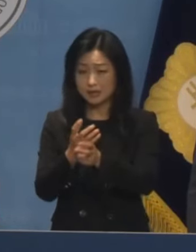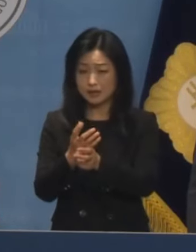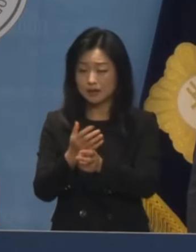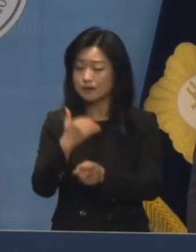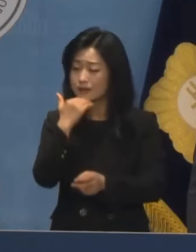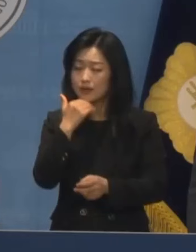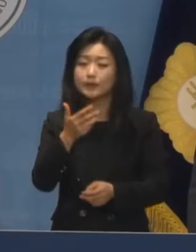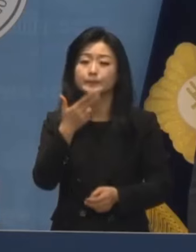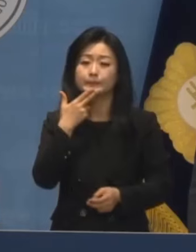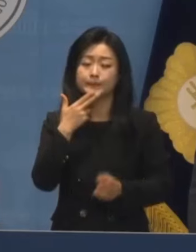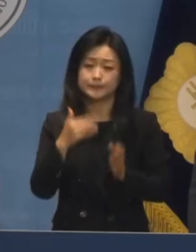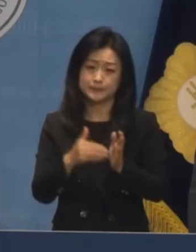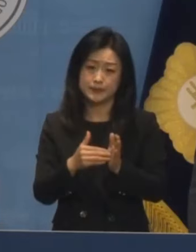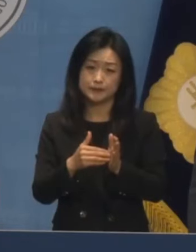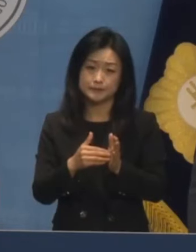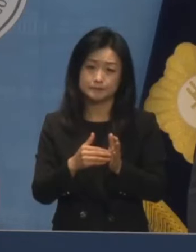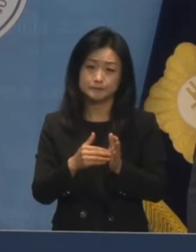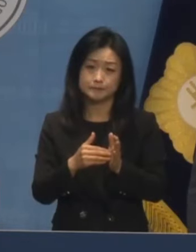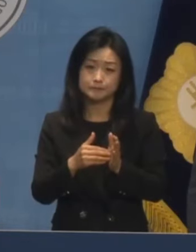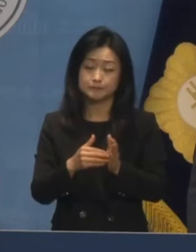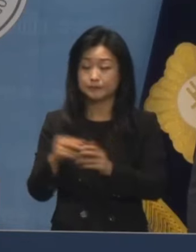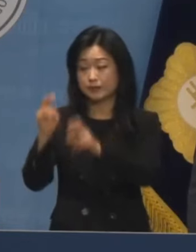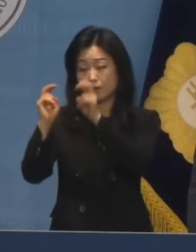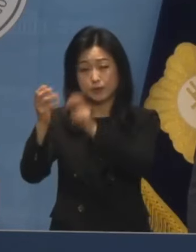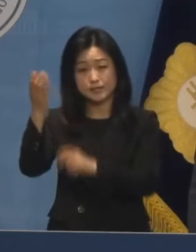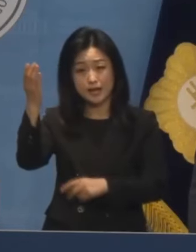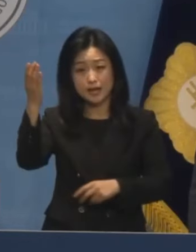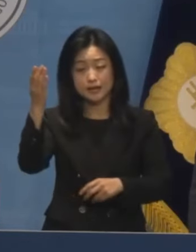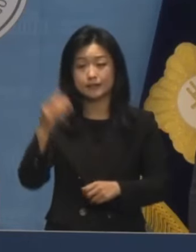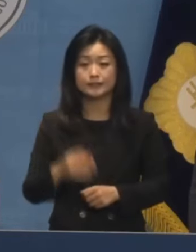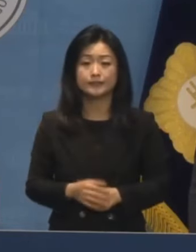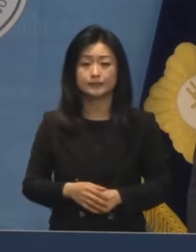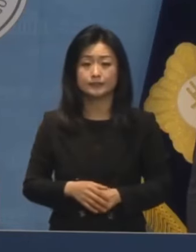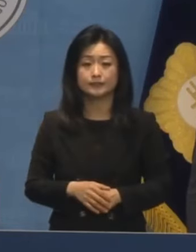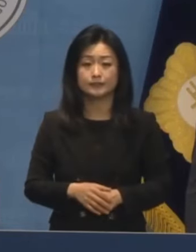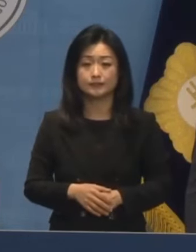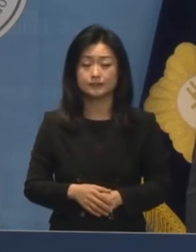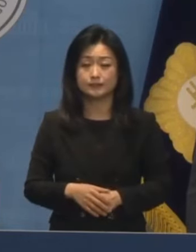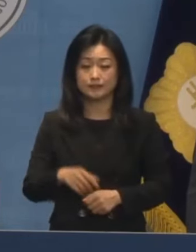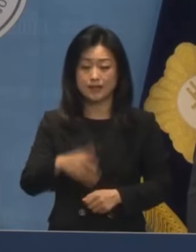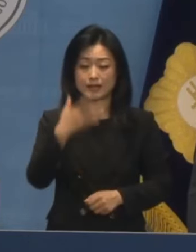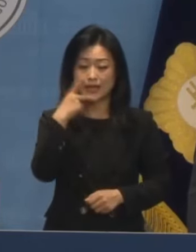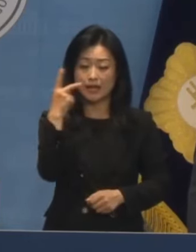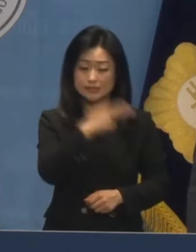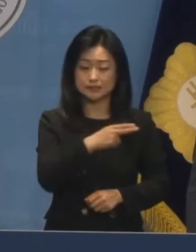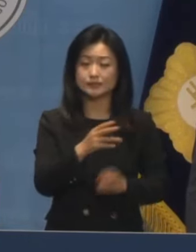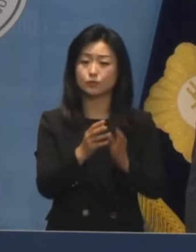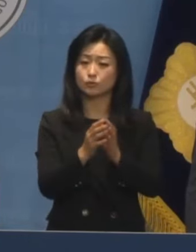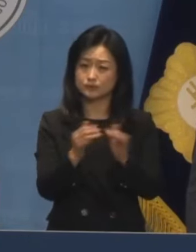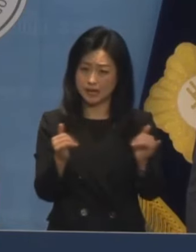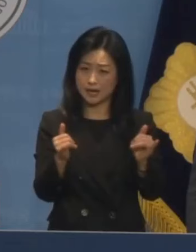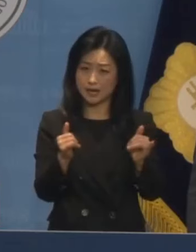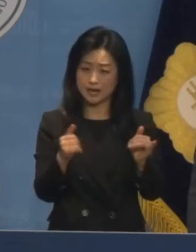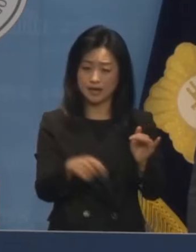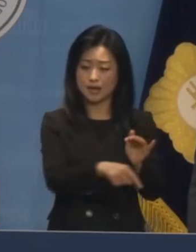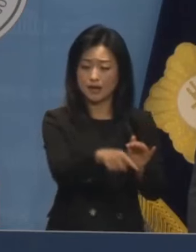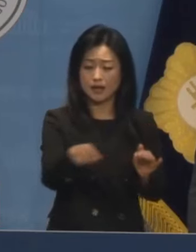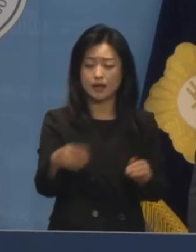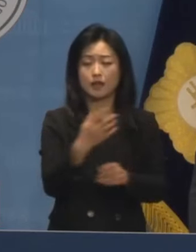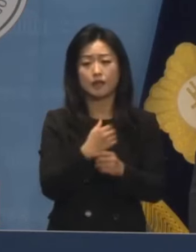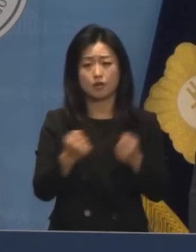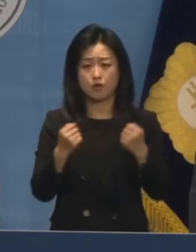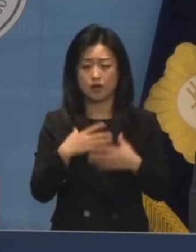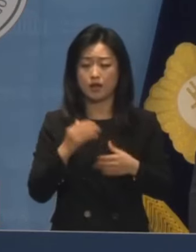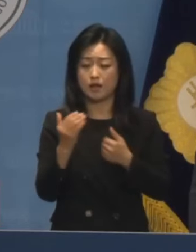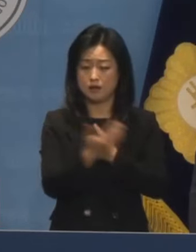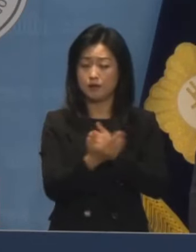있지 않았습니다 사측은이 시간 이후 현장 단식 농성자들의 노동자들의 건강과